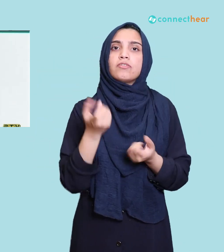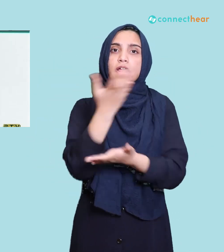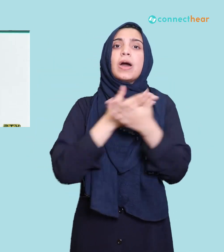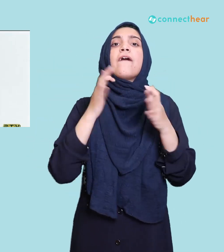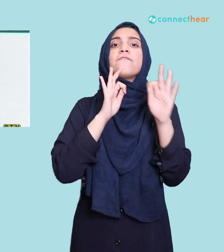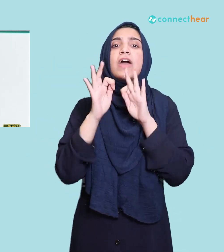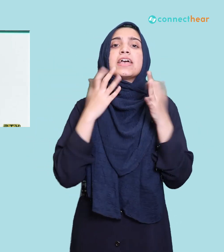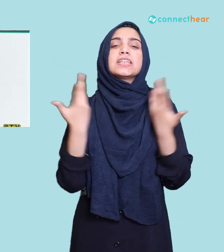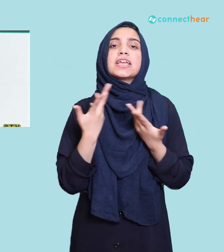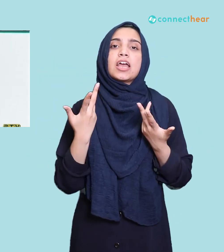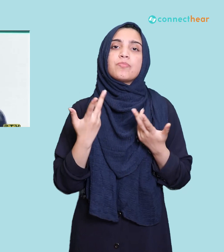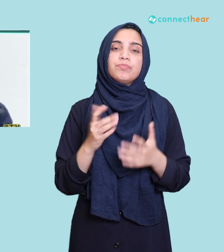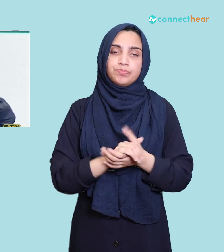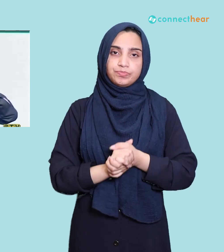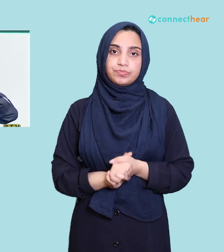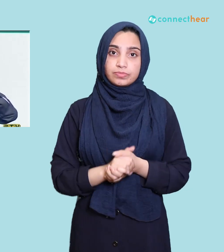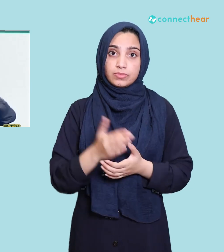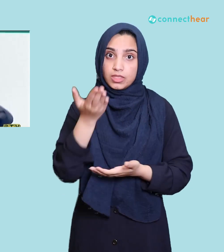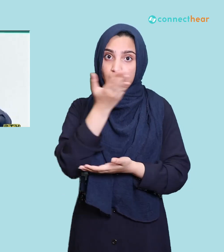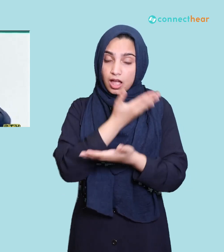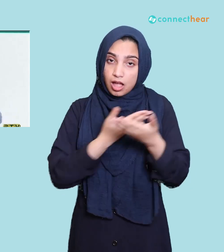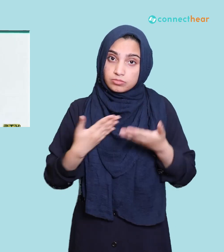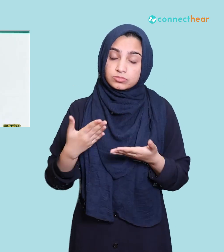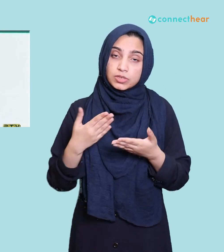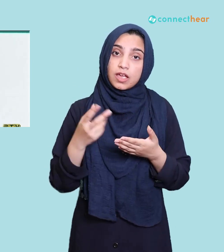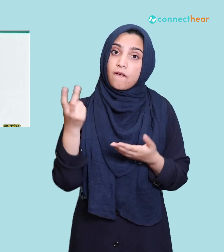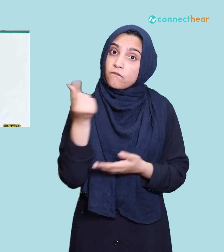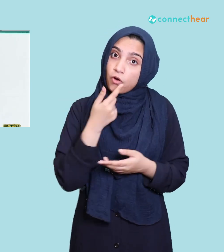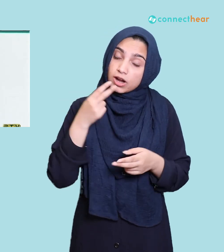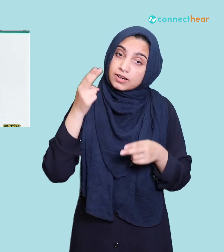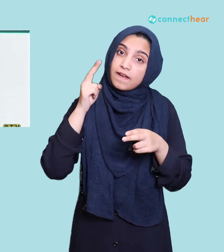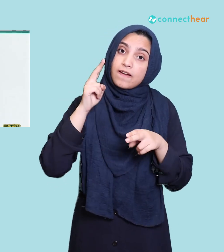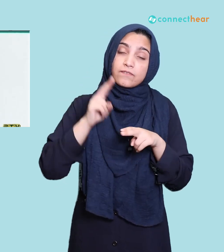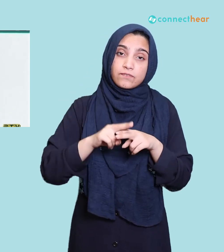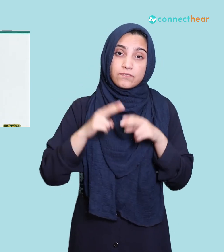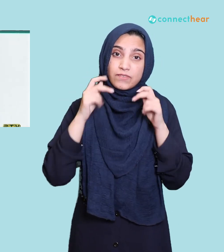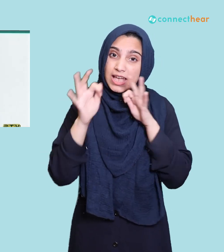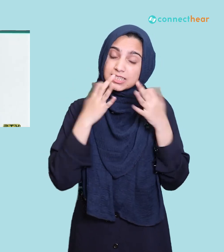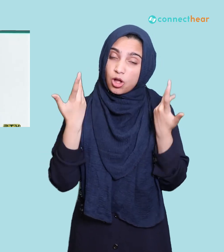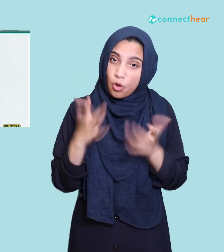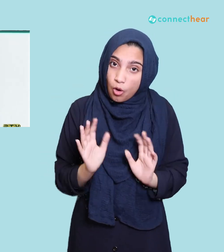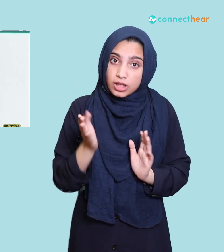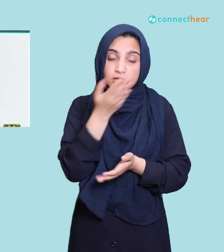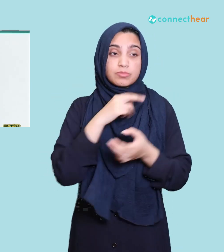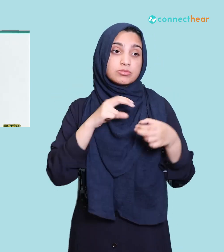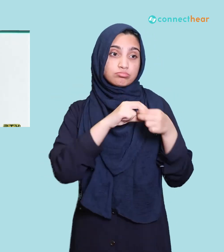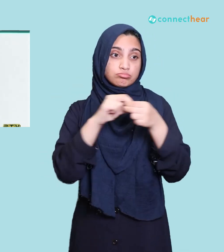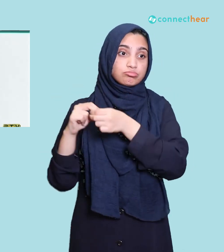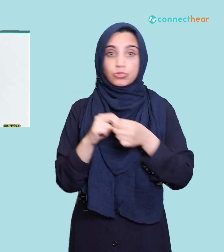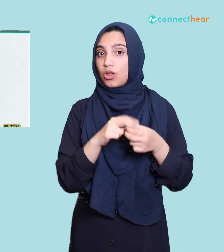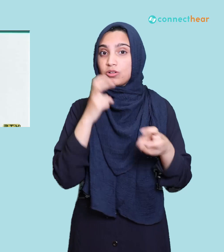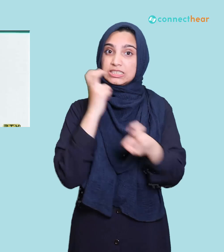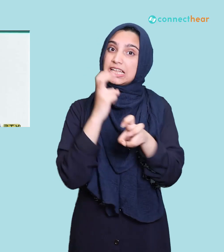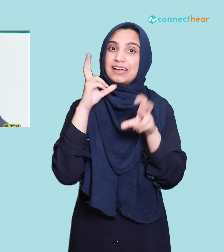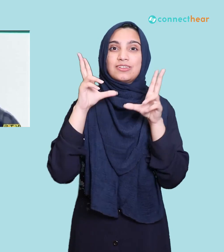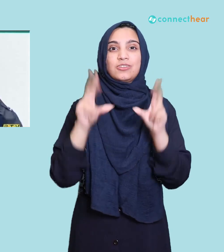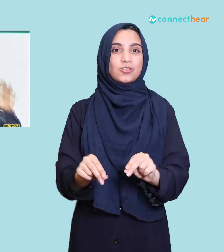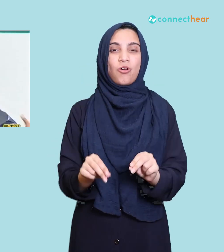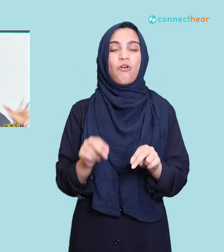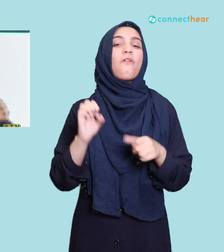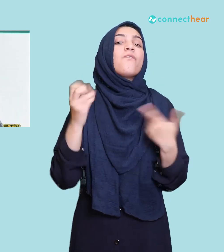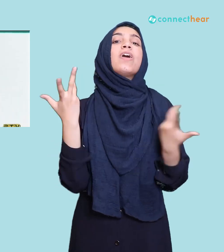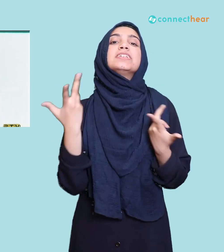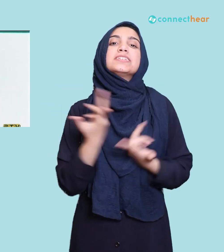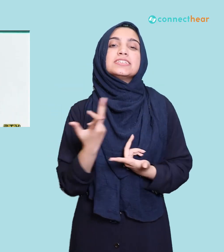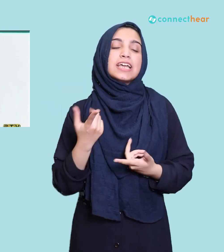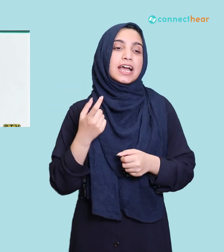یہ کیا کہ ہم نے بڑی جلدی فیصلہ کیا کہ ہم نے لاک ڈاؤن نہیں لگانا، کیونکہ لاک ڈاؤن سے غربت پیدا ہوتی ہے، غریب